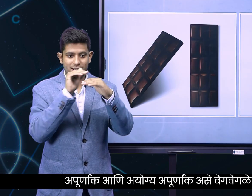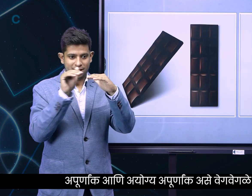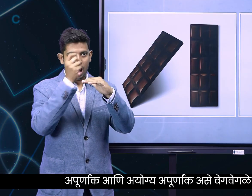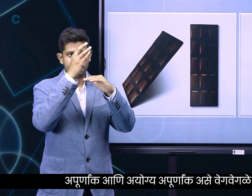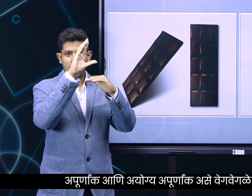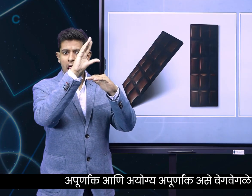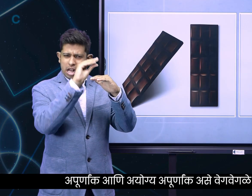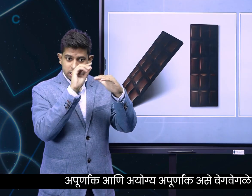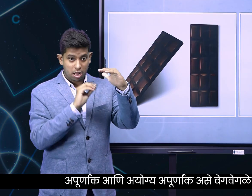शोधले.